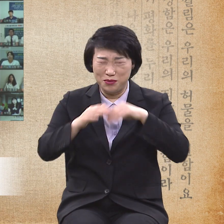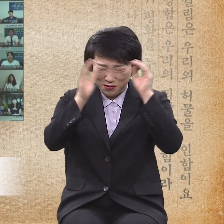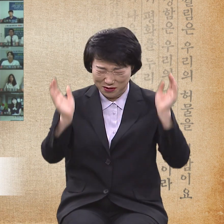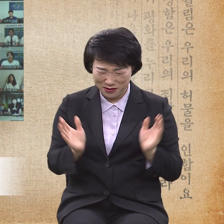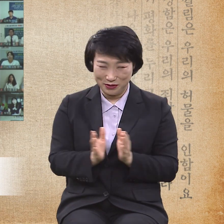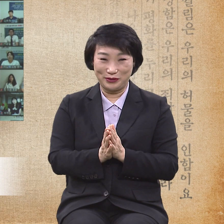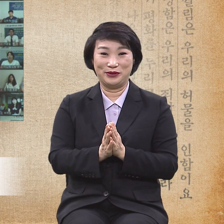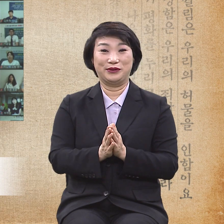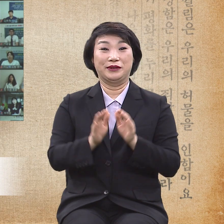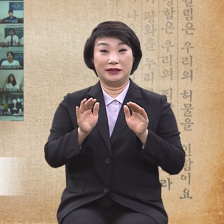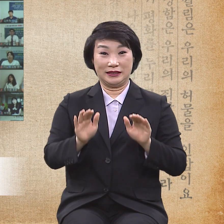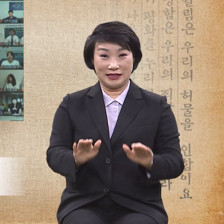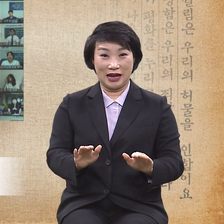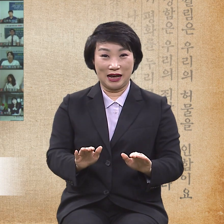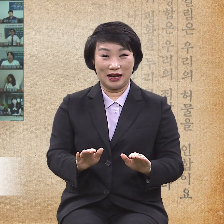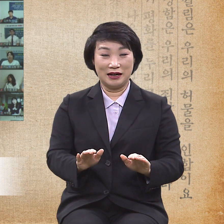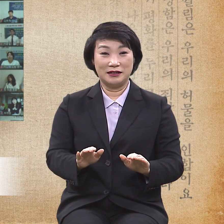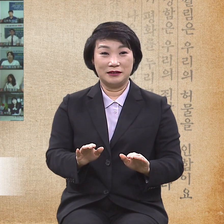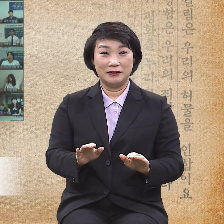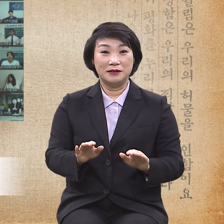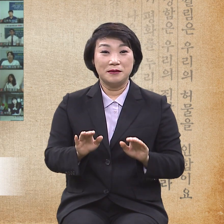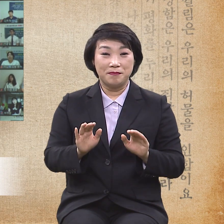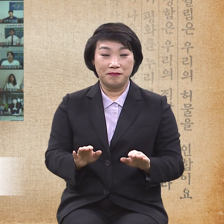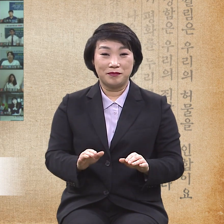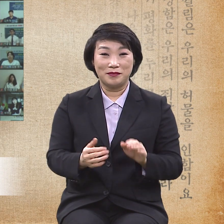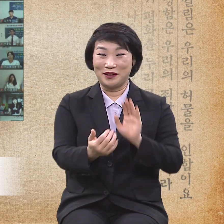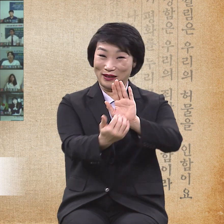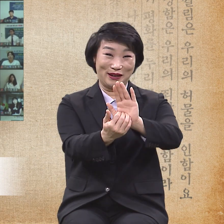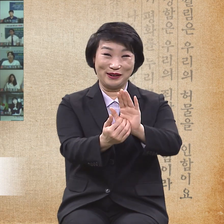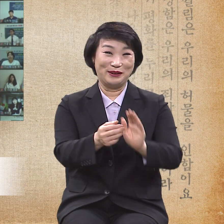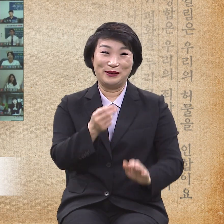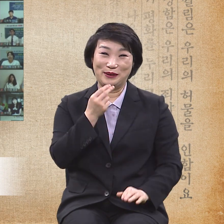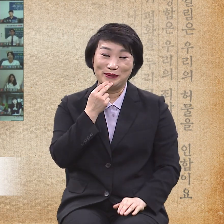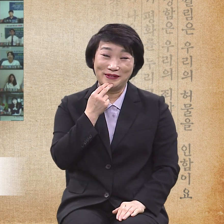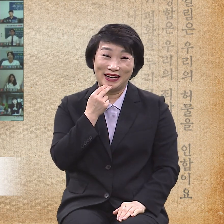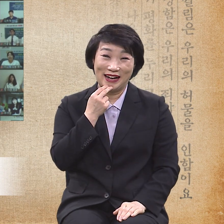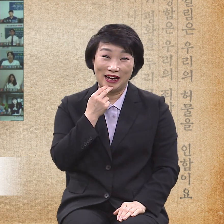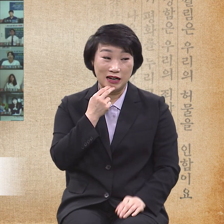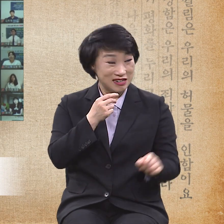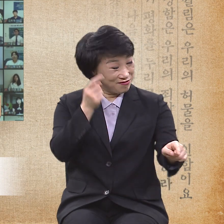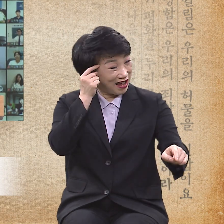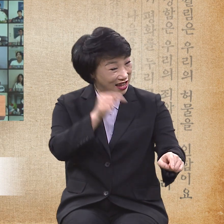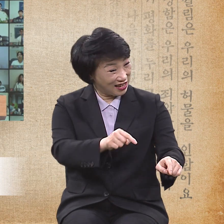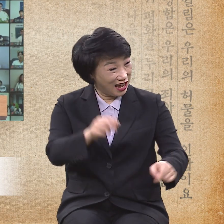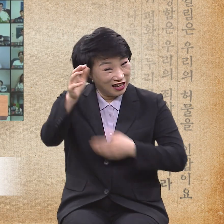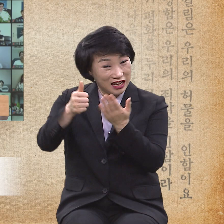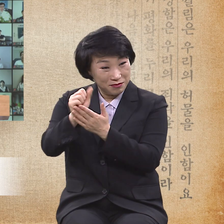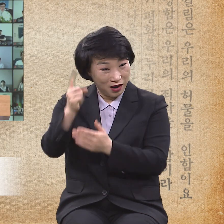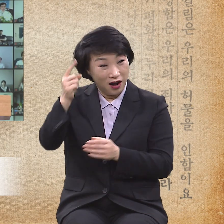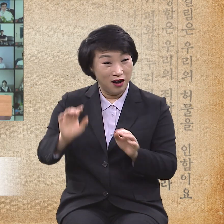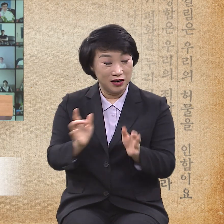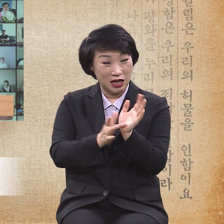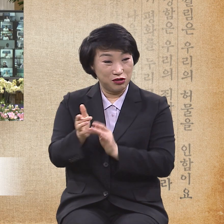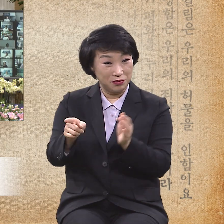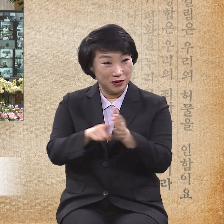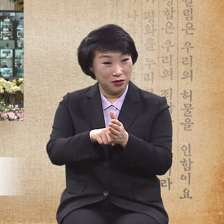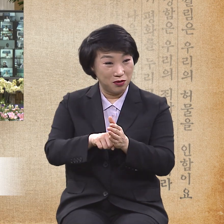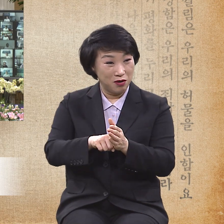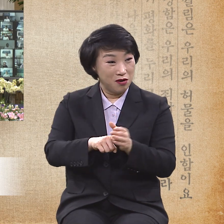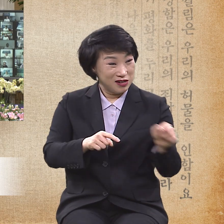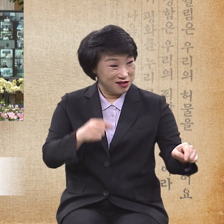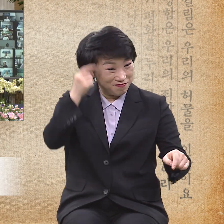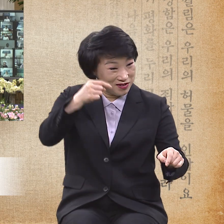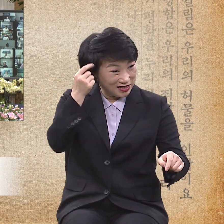누구도 감히 제한하지 못한다. 너 왜 하나님으로 예수 믿고 미천이